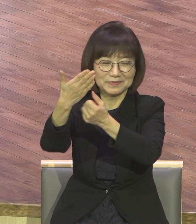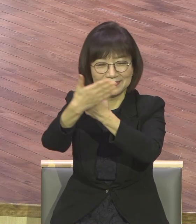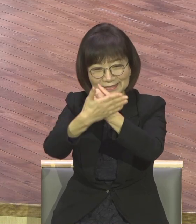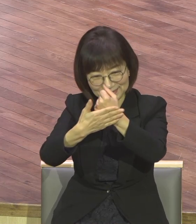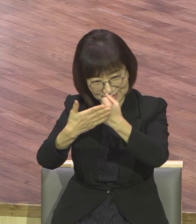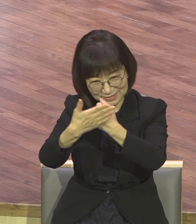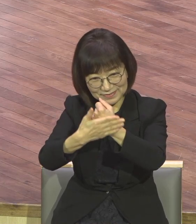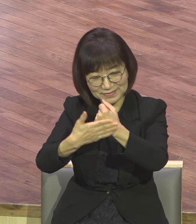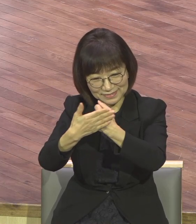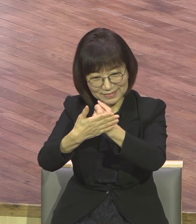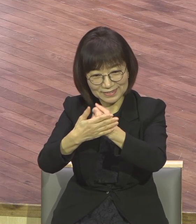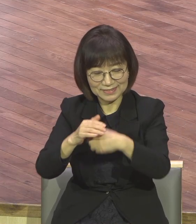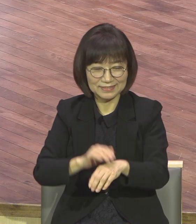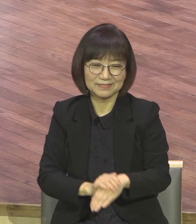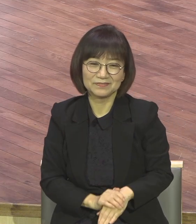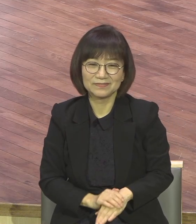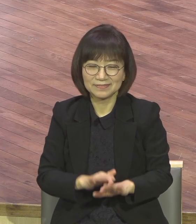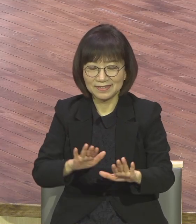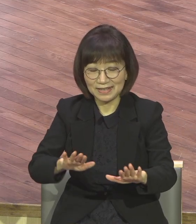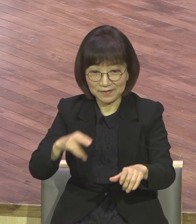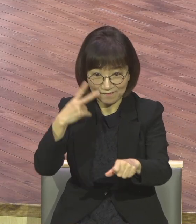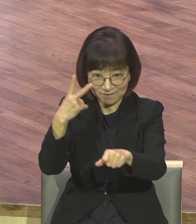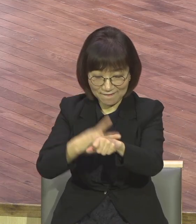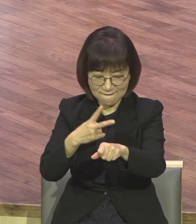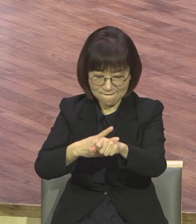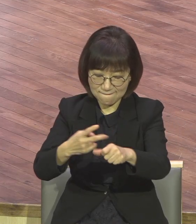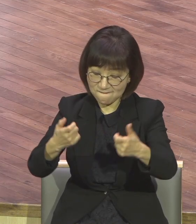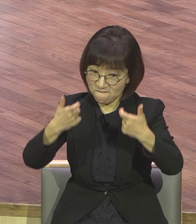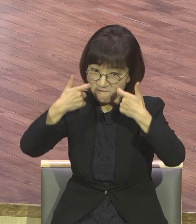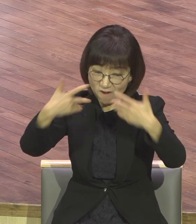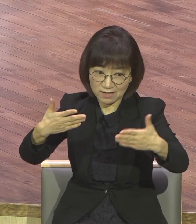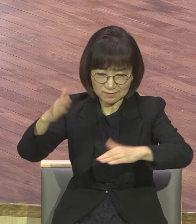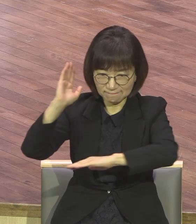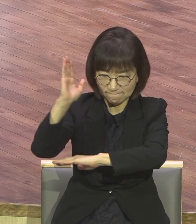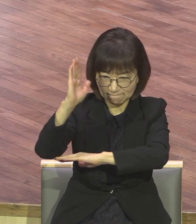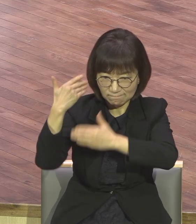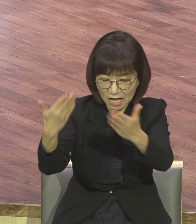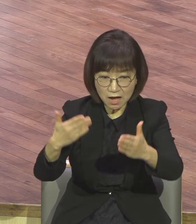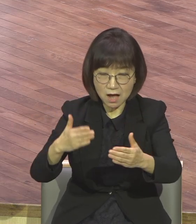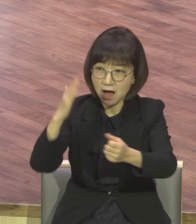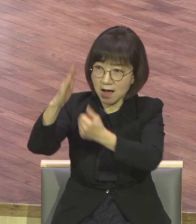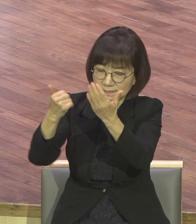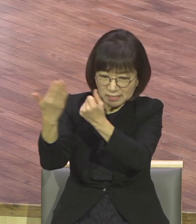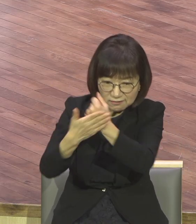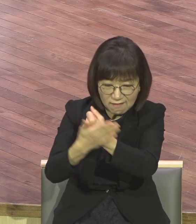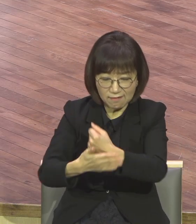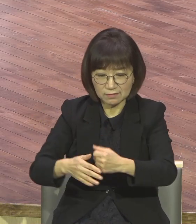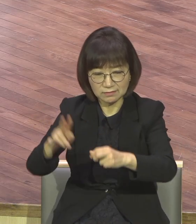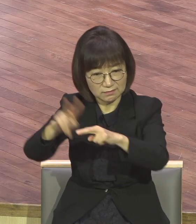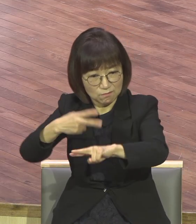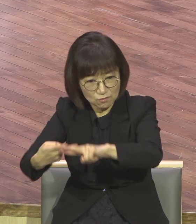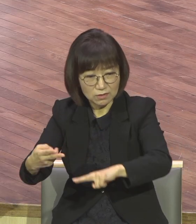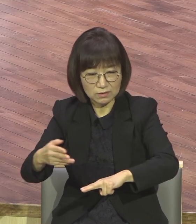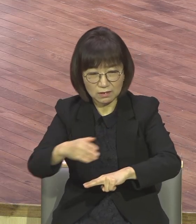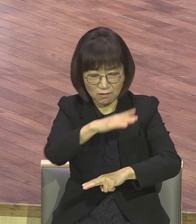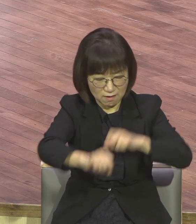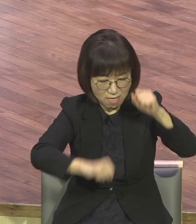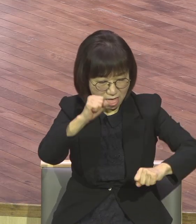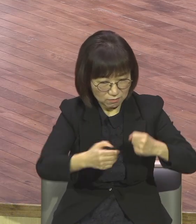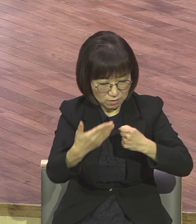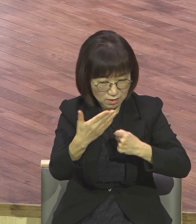사도 바울은 확실히 못을 박아버렸잖아요. 하나님의 은혜라, 하나님의 선물이라, 행위에서 난 것이